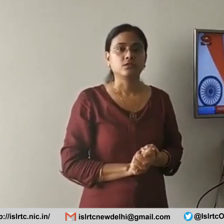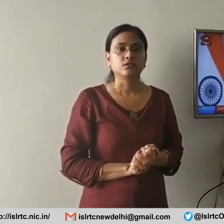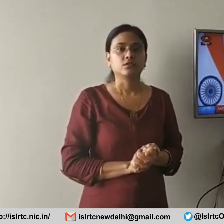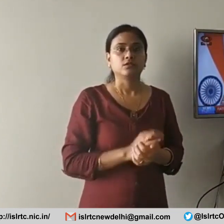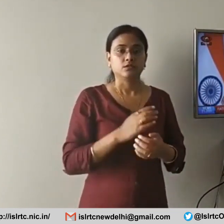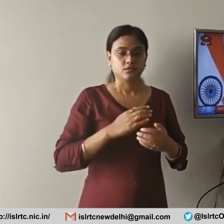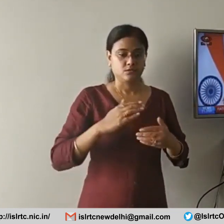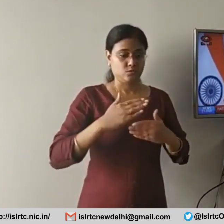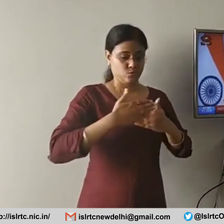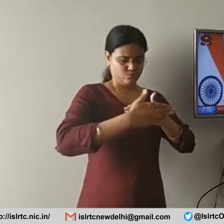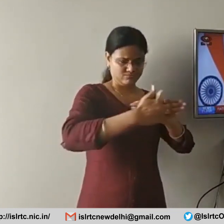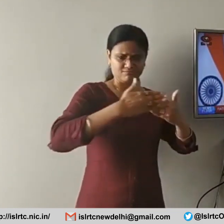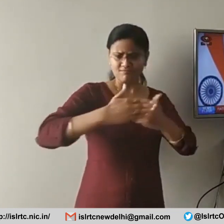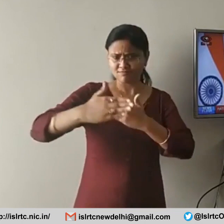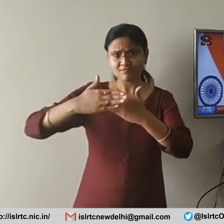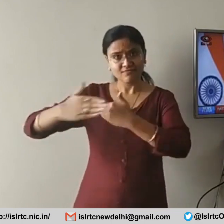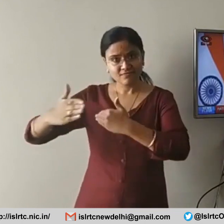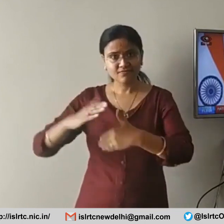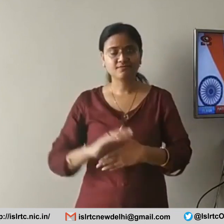सोशल डिस्टेंसिंग